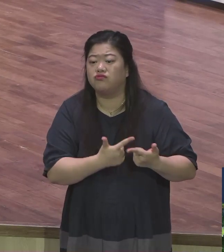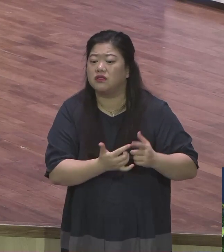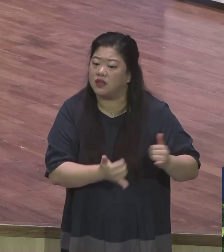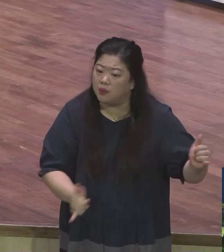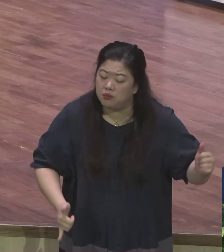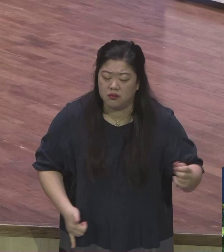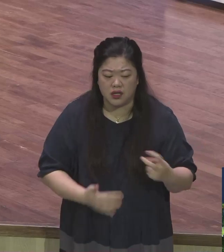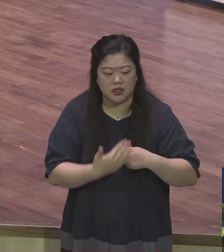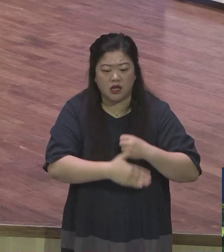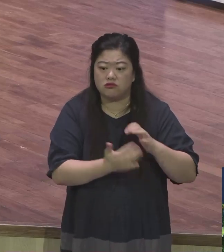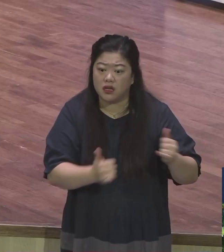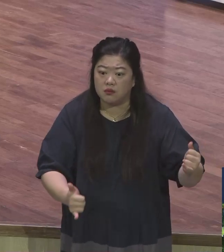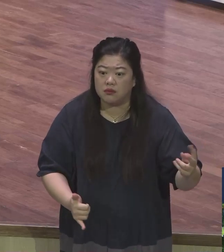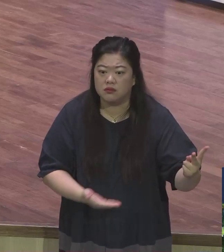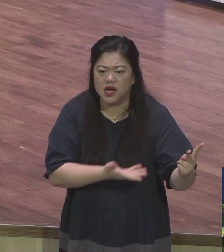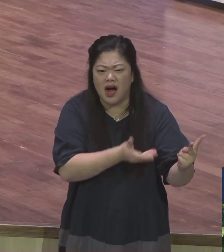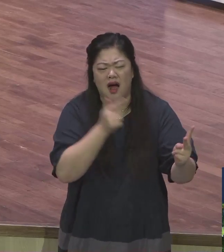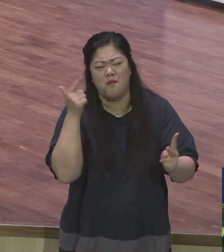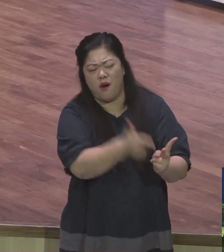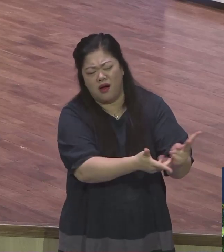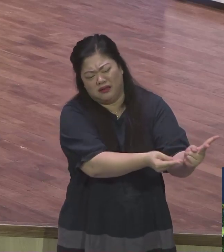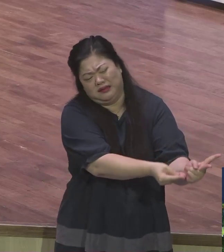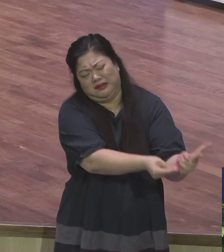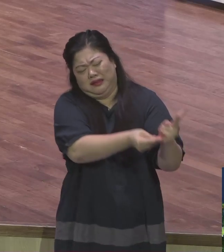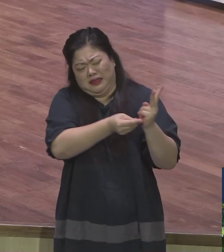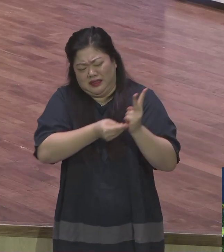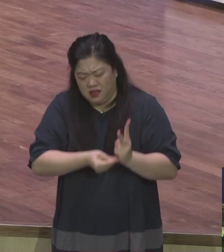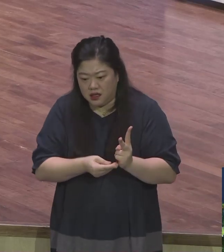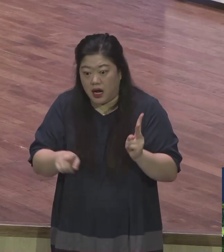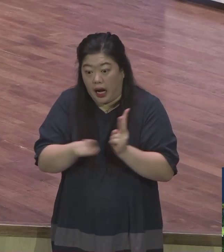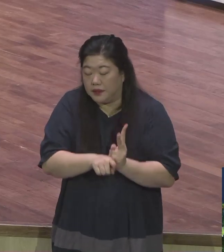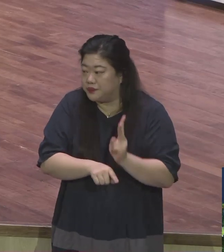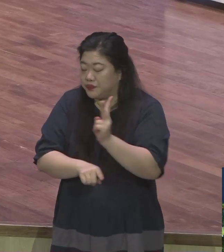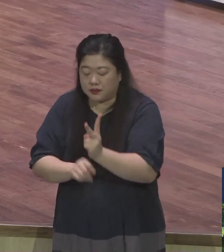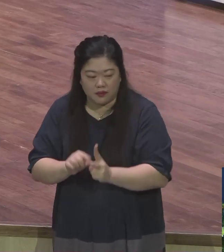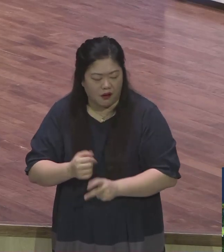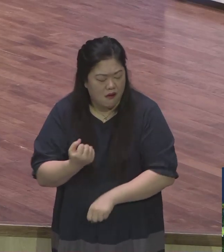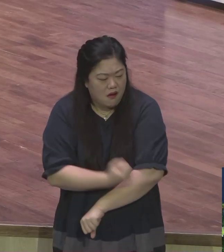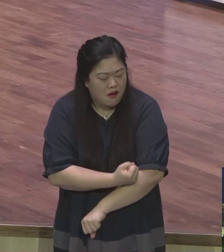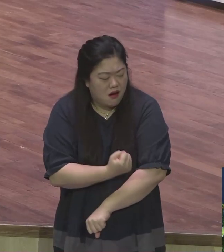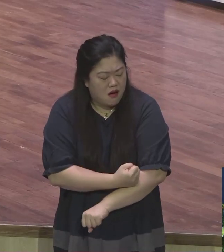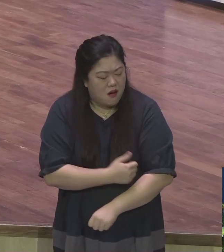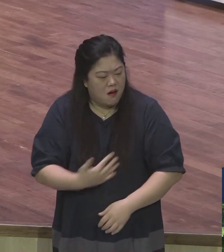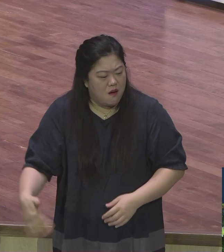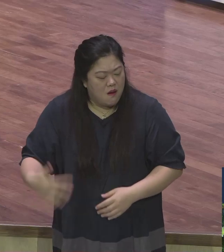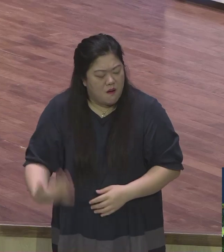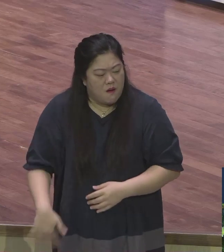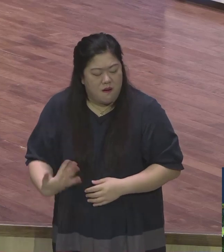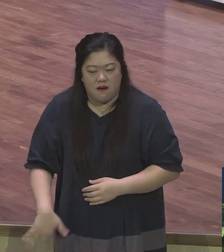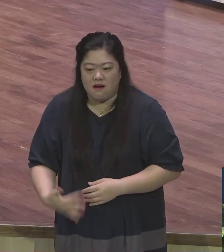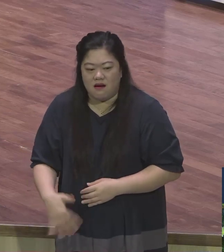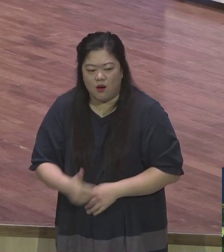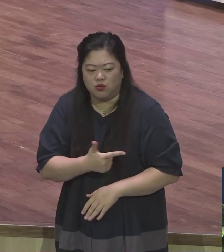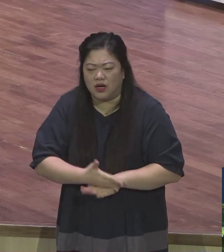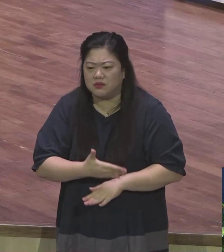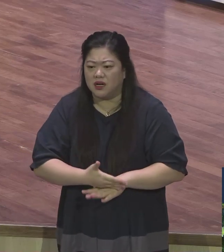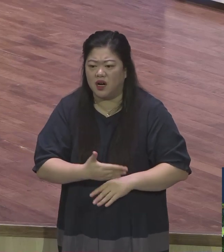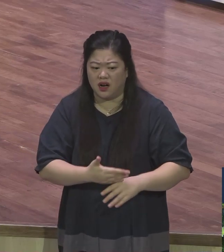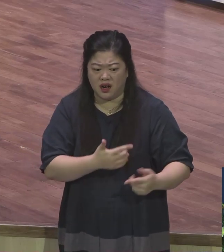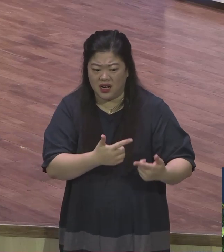합류해서 그렇게 해서 그렇게 헌신한 모습이 얼마나 정말로 멋있고 아름다운지 이야,